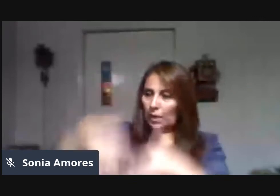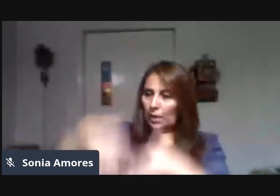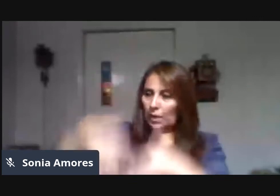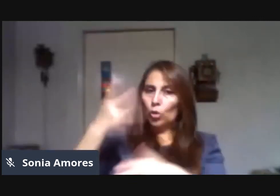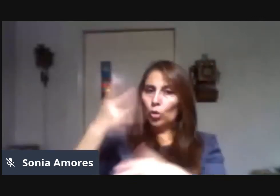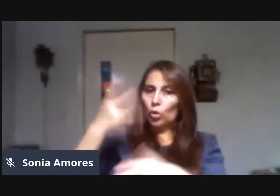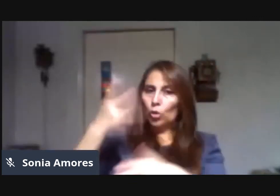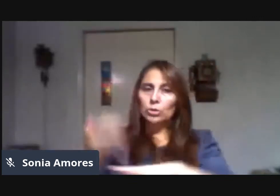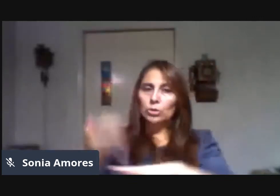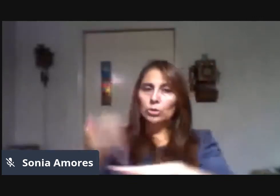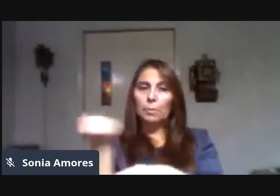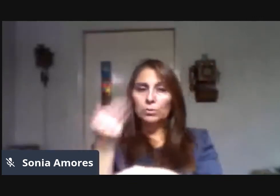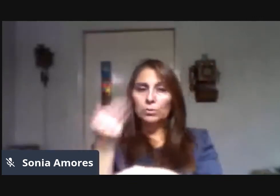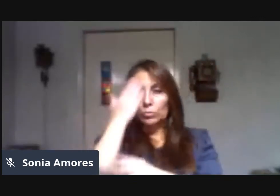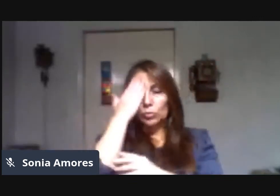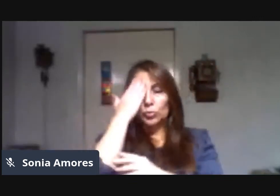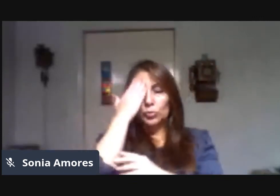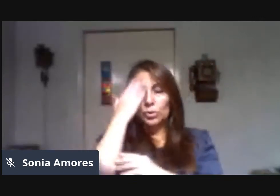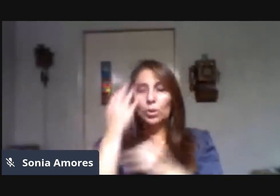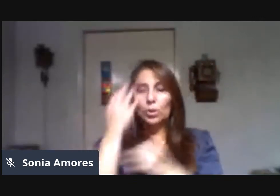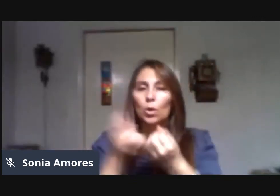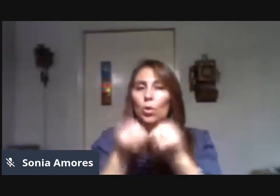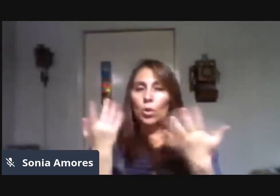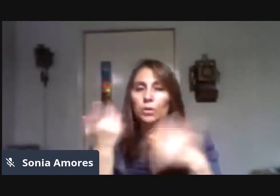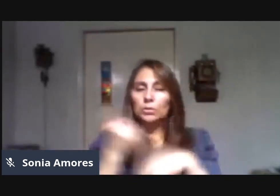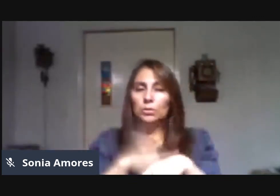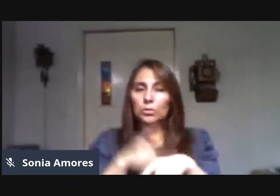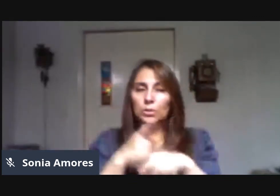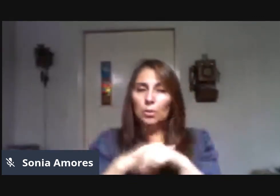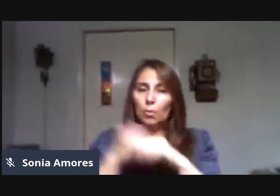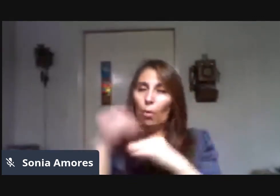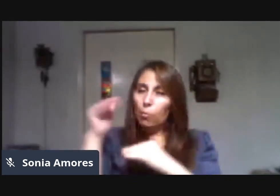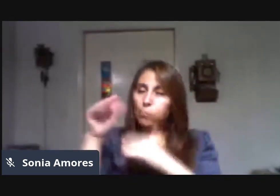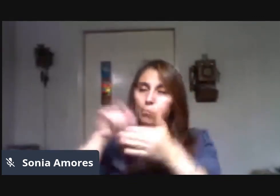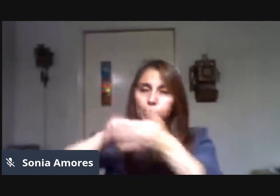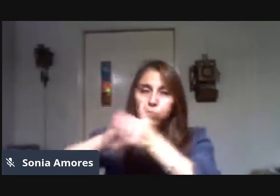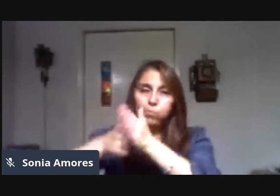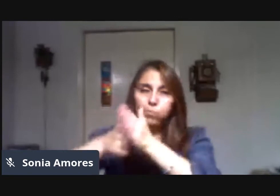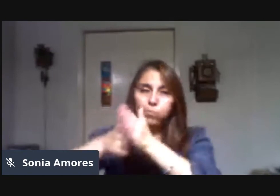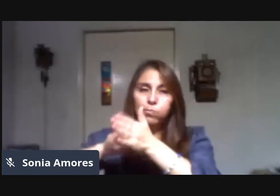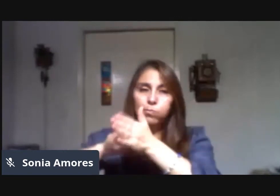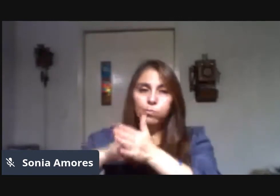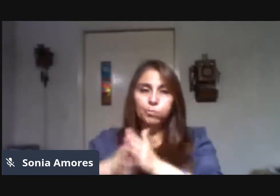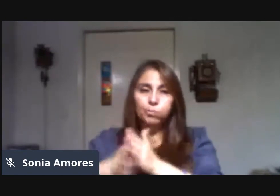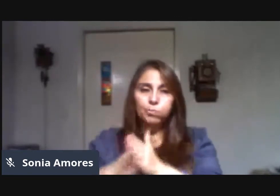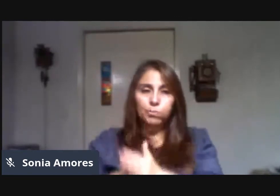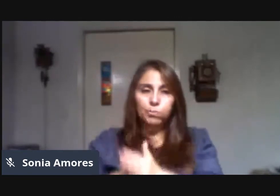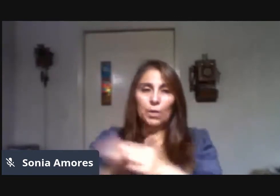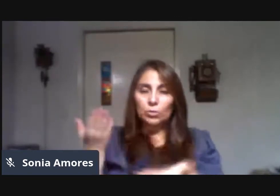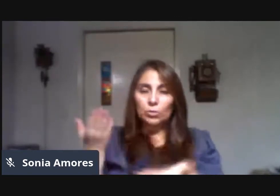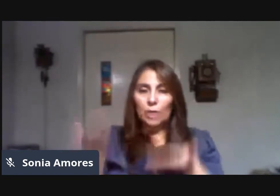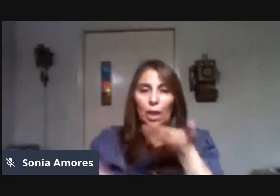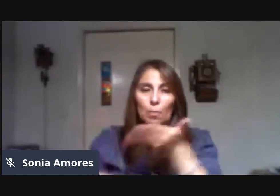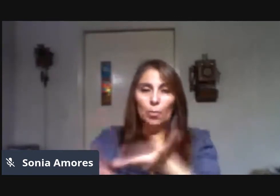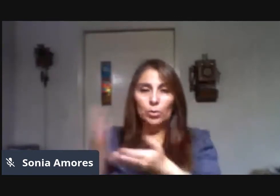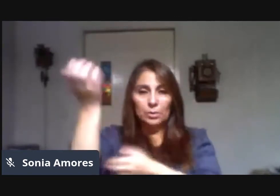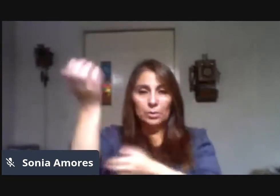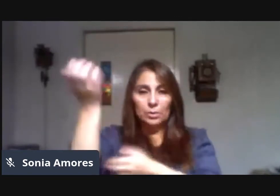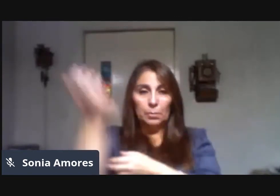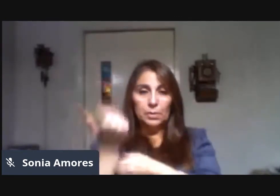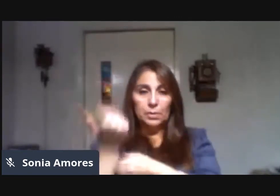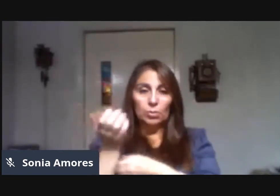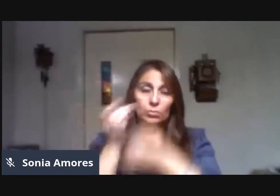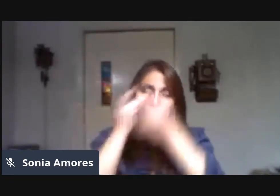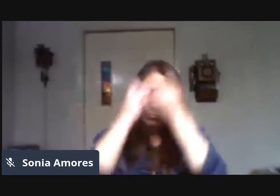pesos en los saldos que tienen frente a sus aportes pensionales. Pero además se puede ver toda